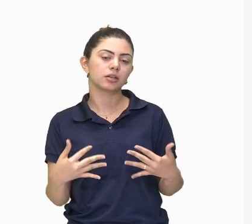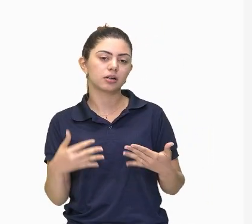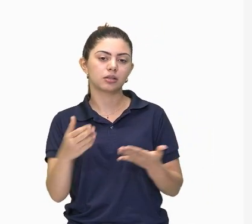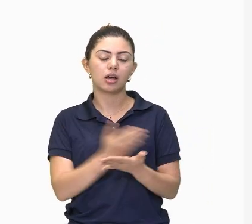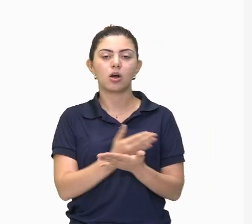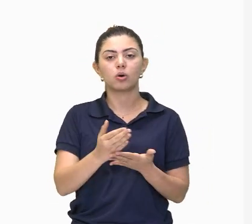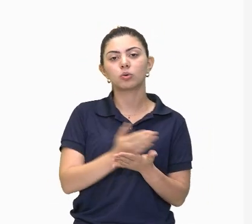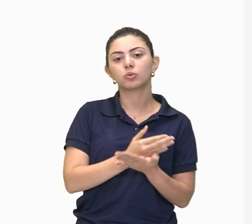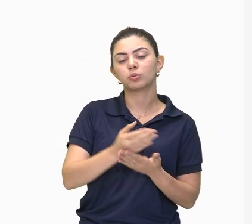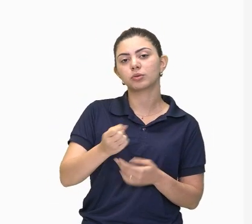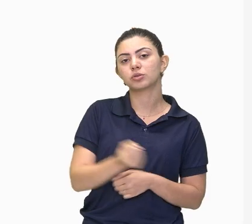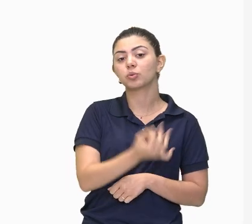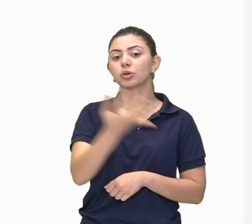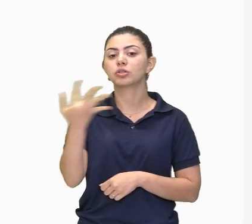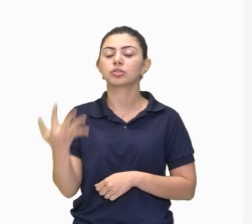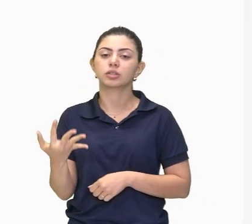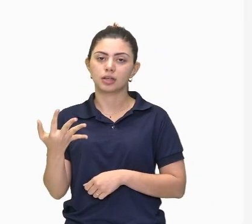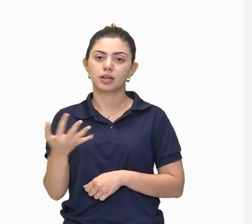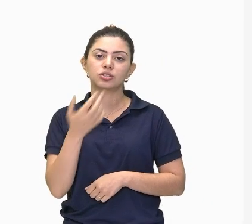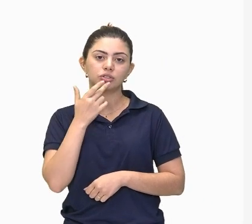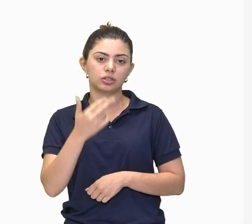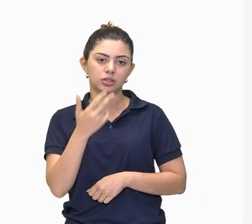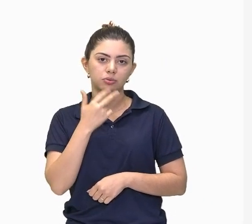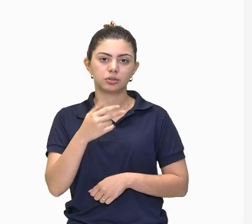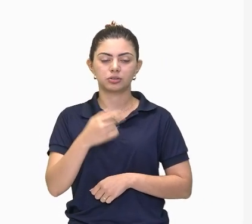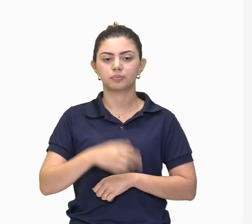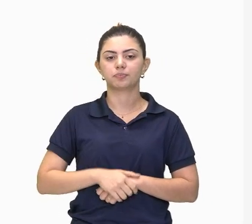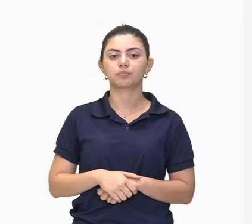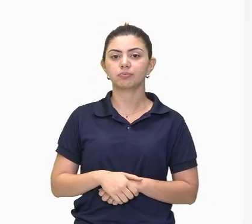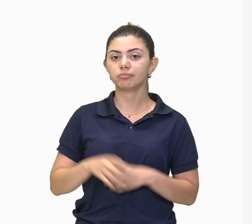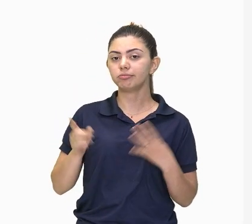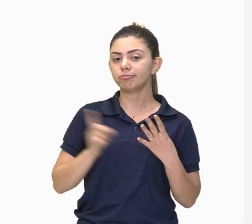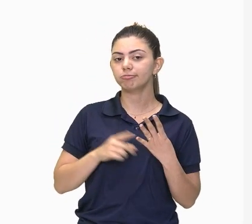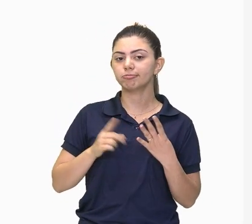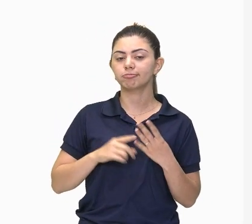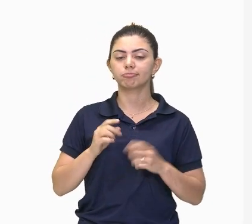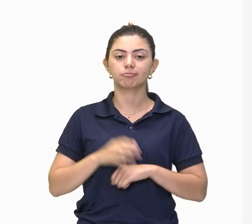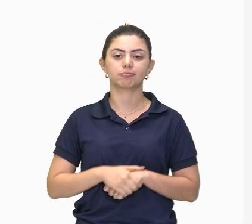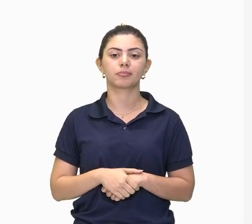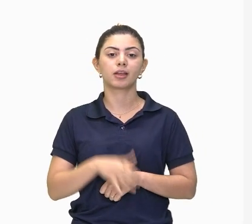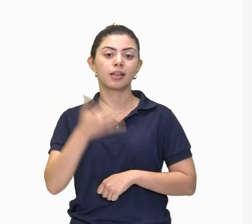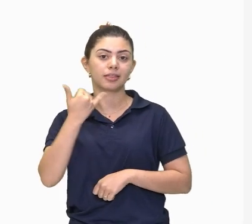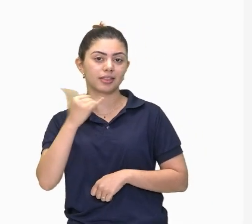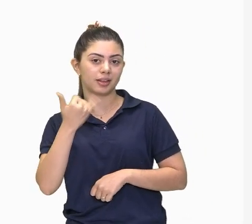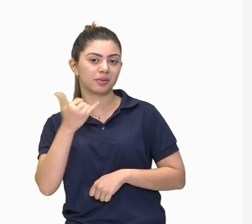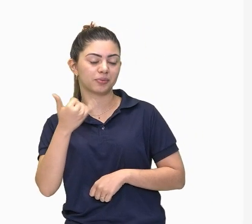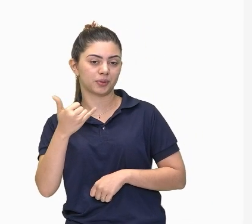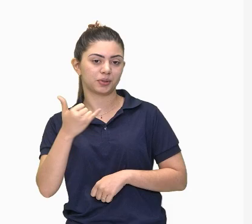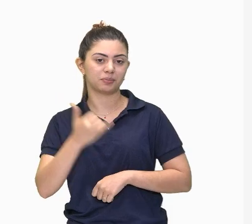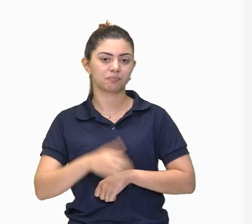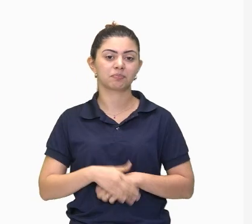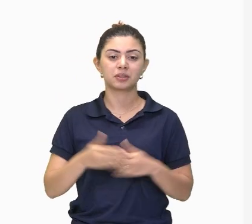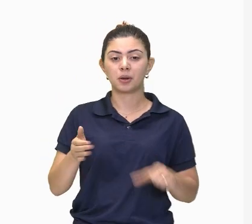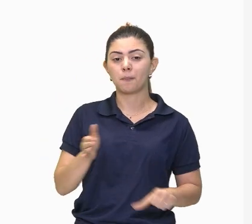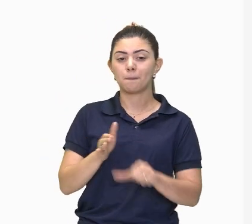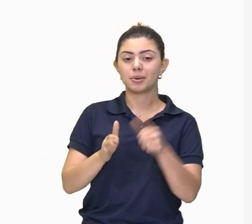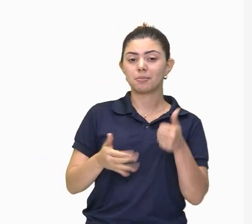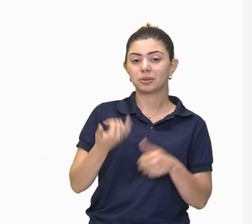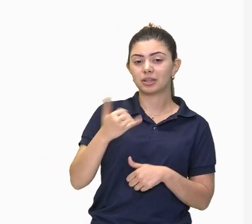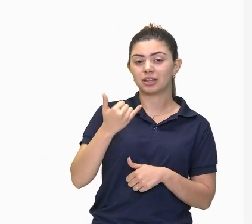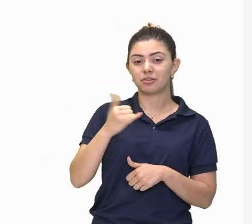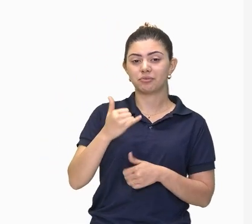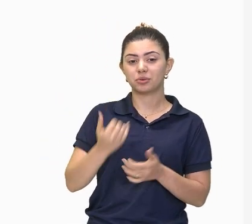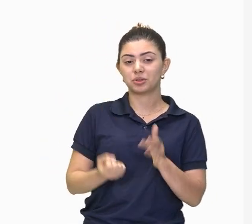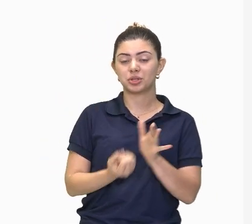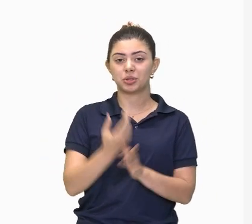numerações que dizem respeito aos idiomas. Continuando. A chegada do telefone. O primeiro telefone foi instalado